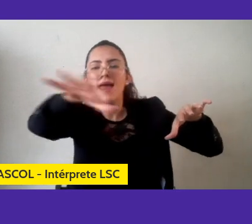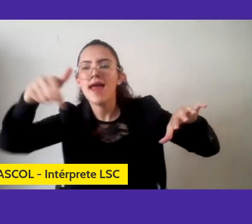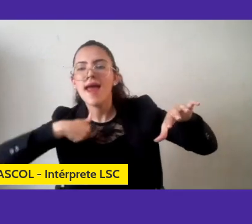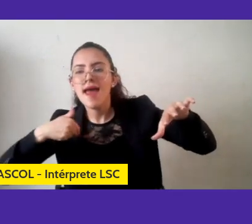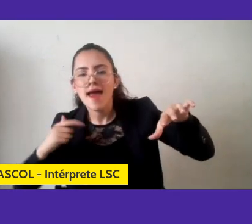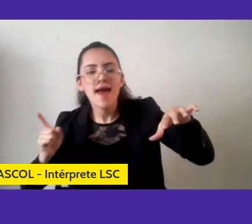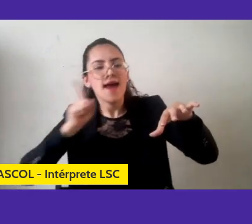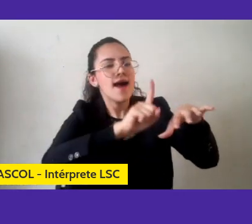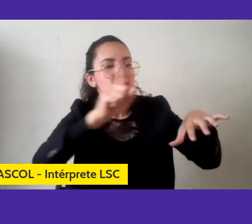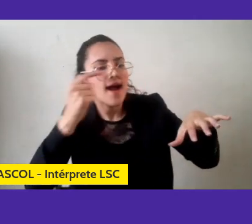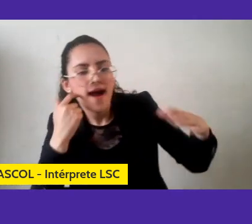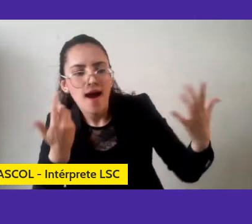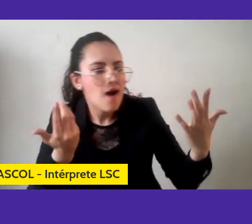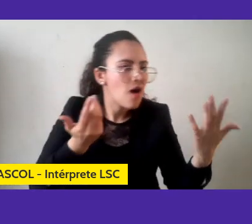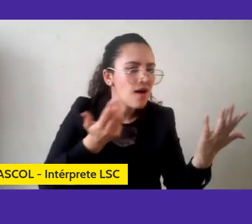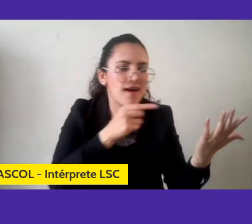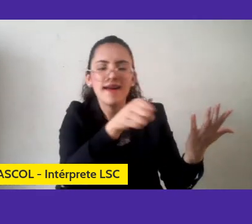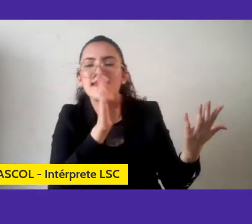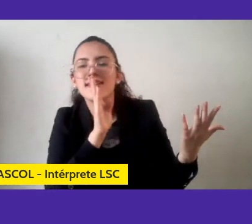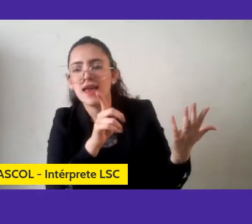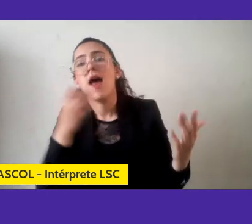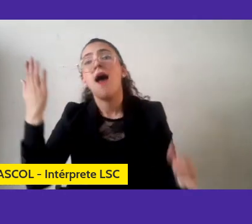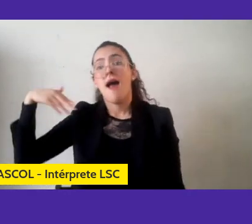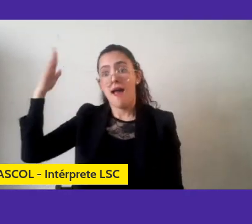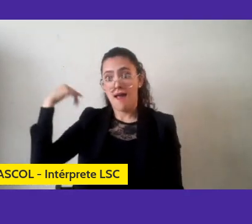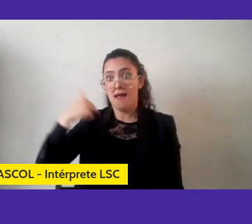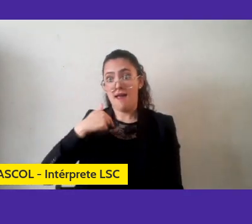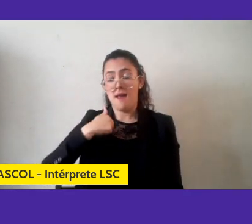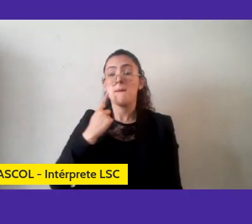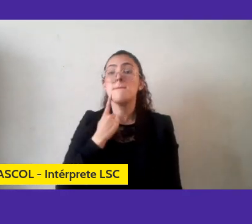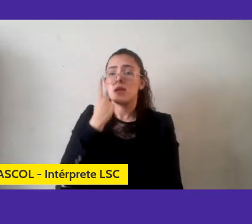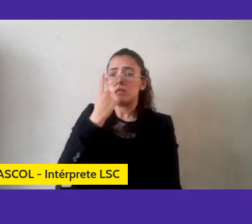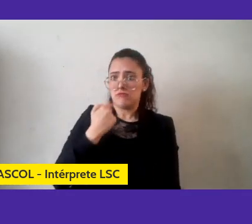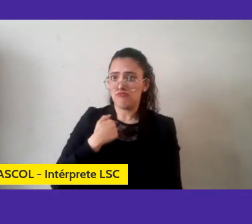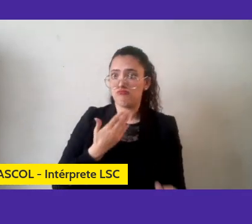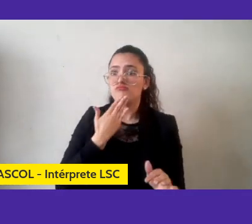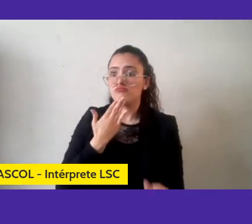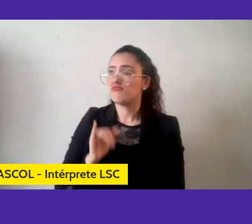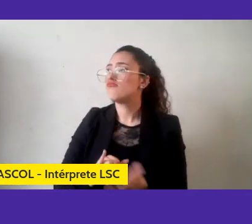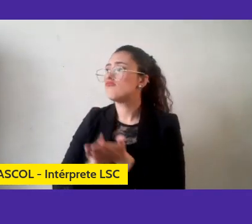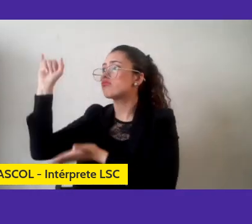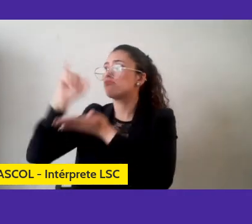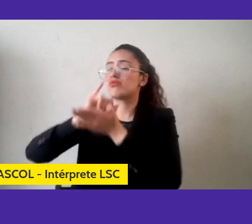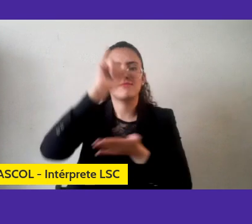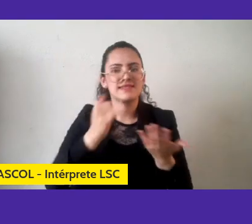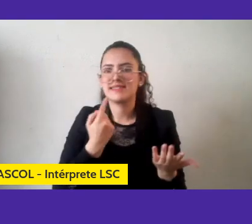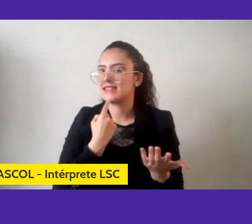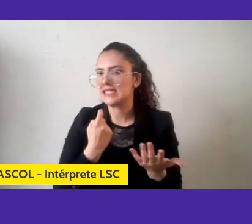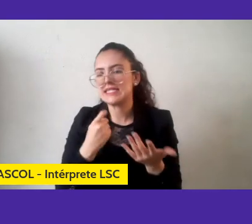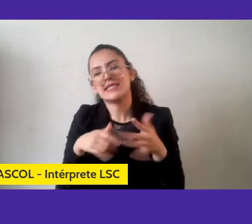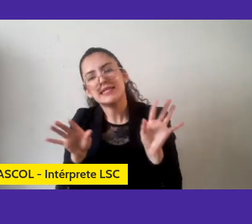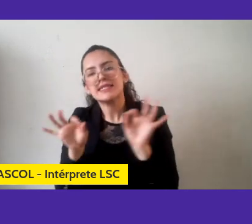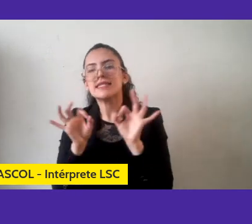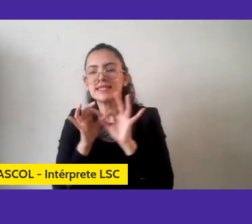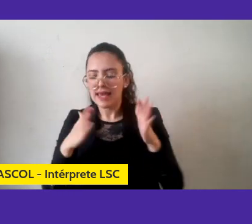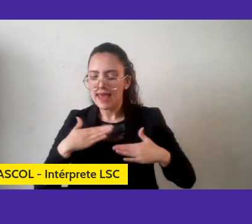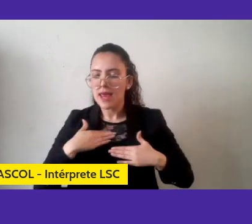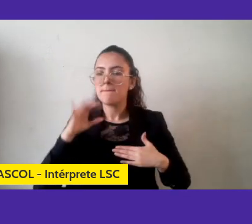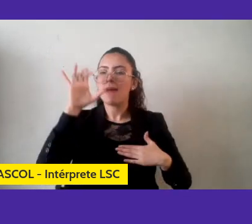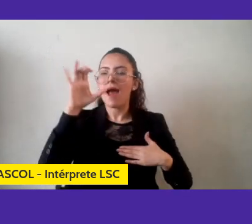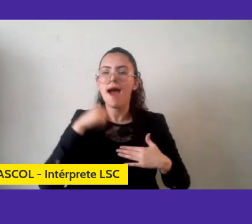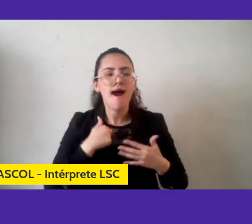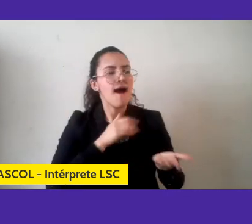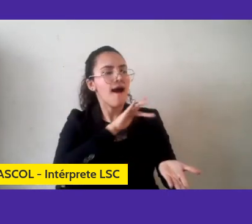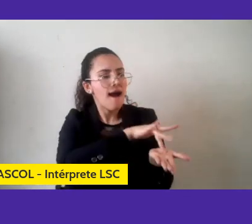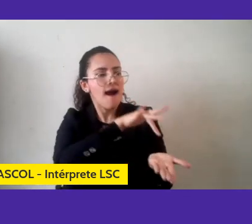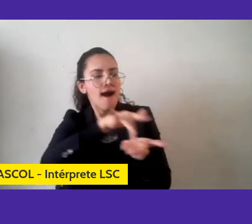arranqué que no podía viajar y fui de a poco, pero sí no me perdía los mercados o festivales de mi país, porque me relacionaba con